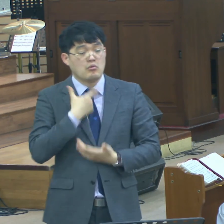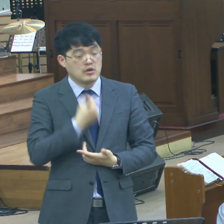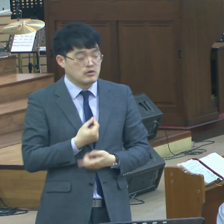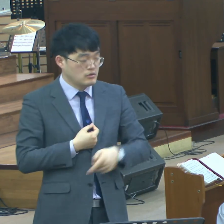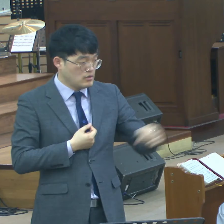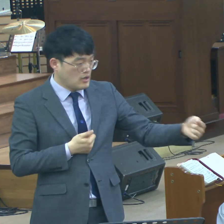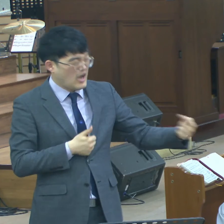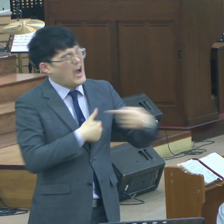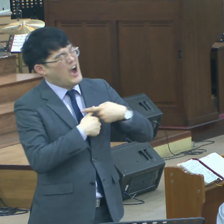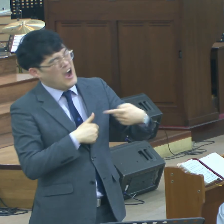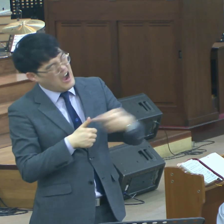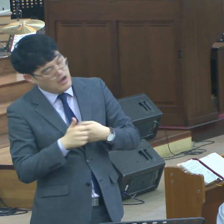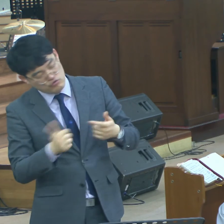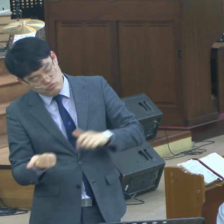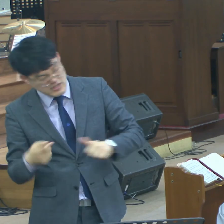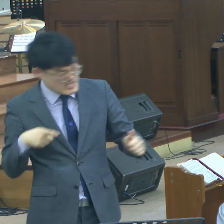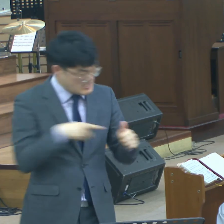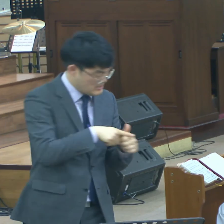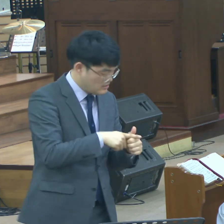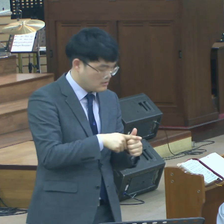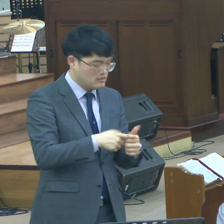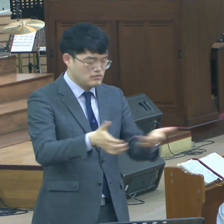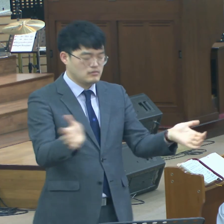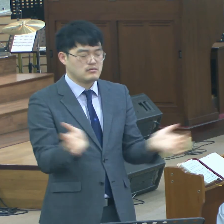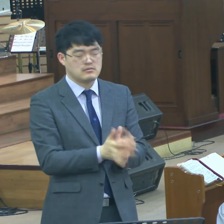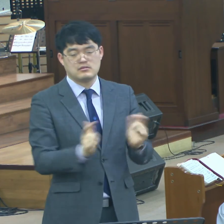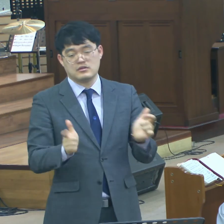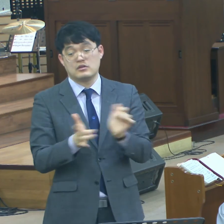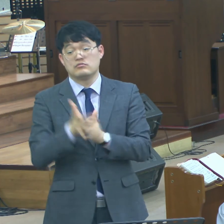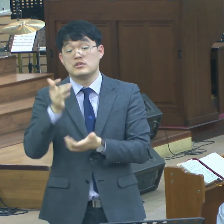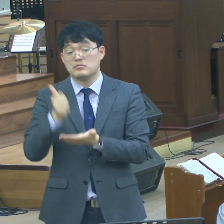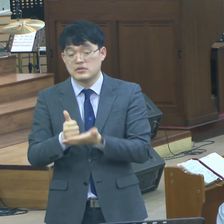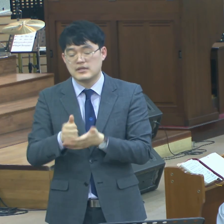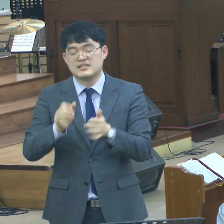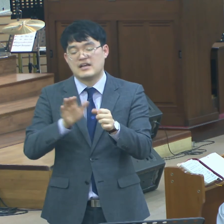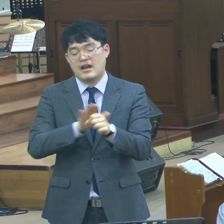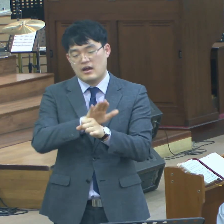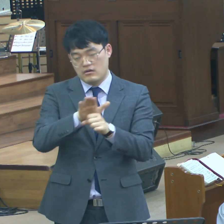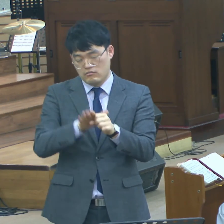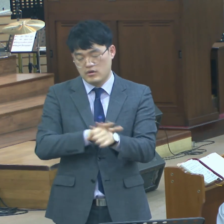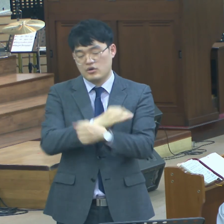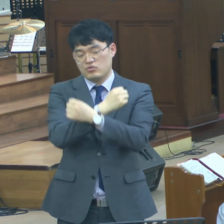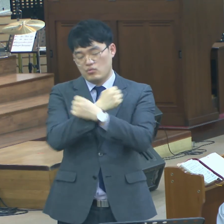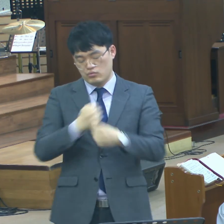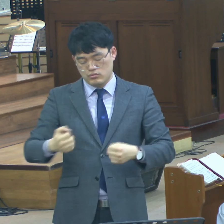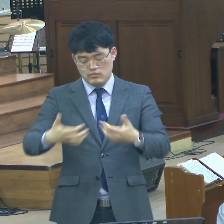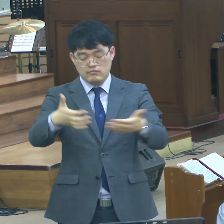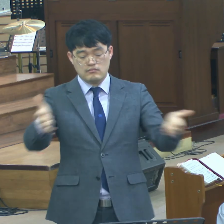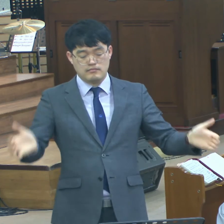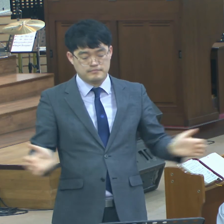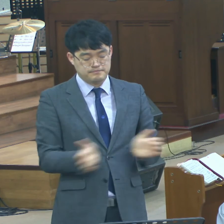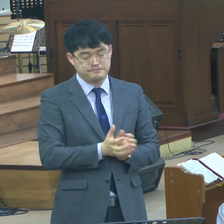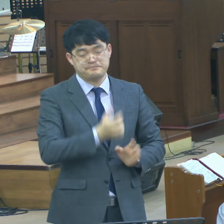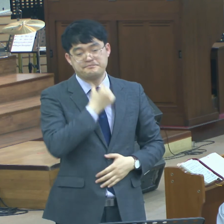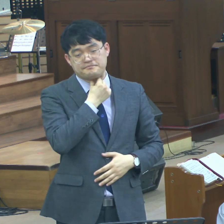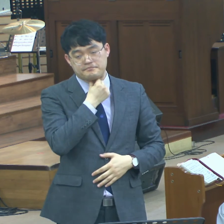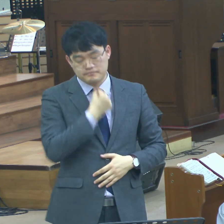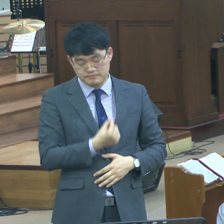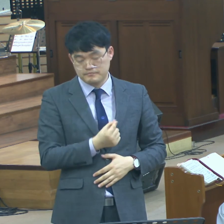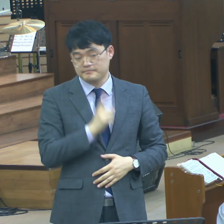아니었다고요. 예수님이 생각하신 공동체는 용서받는 분위기, 용서하는 공동체였다는